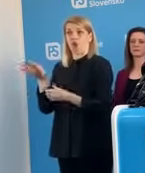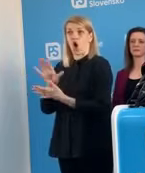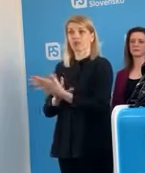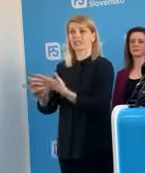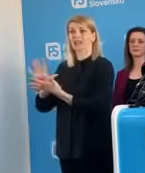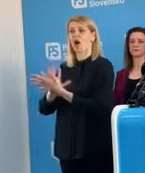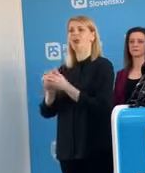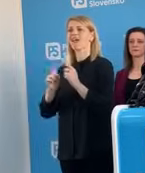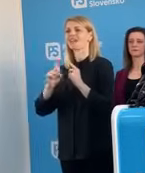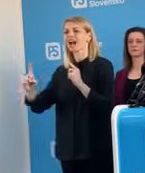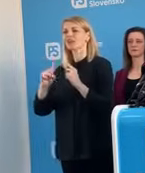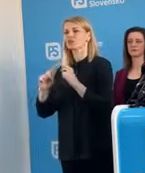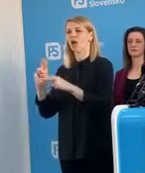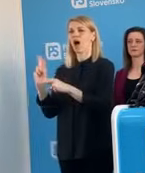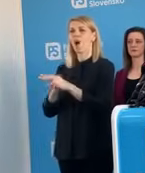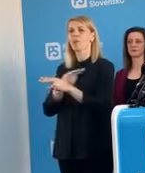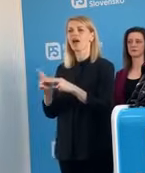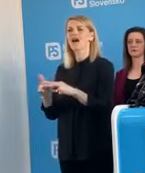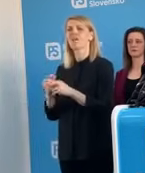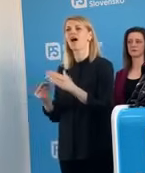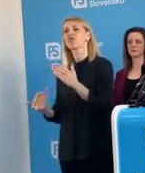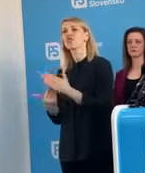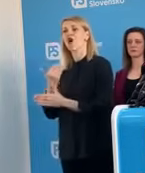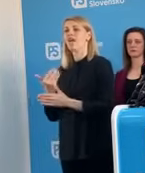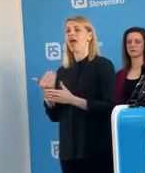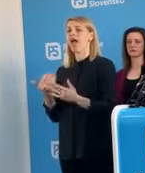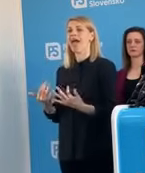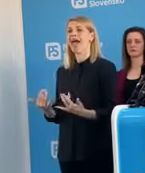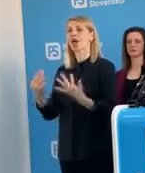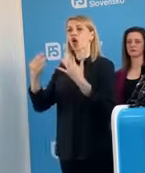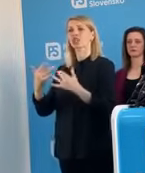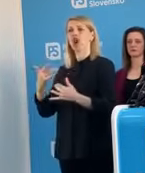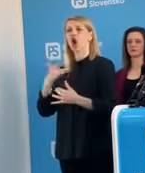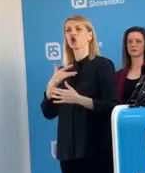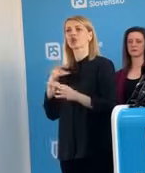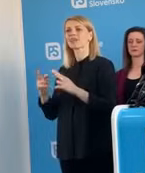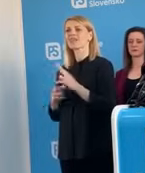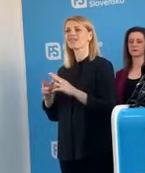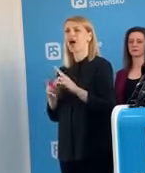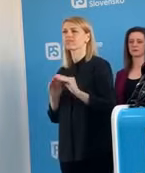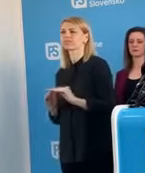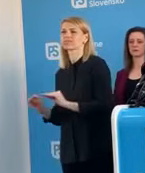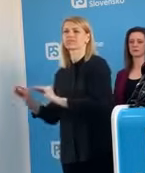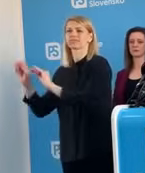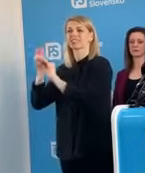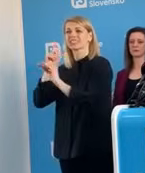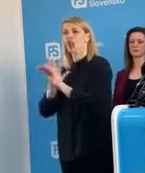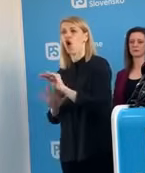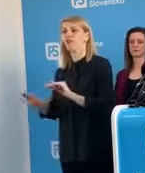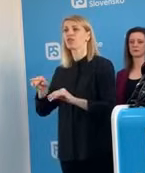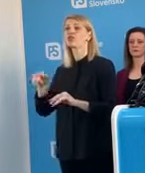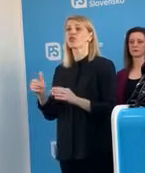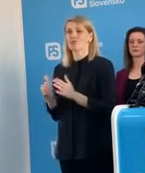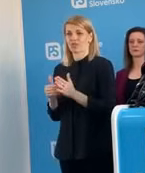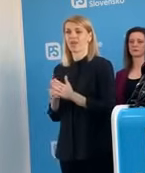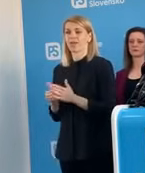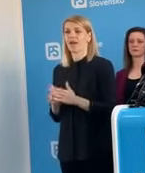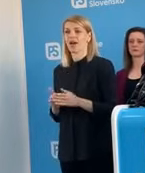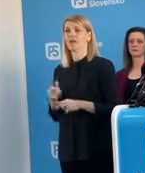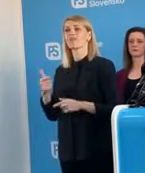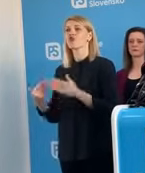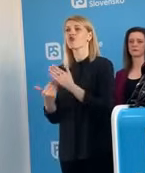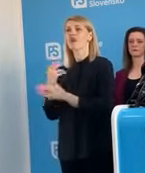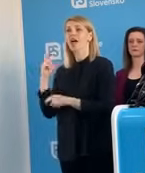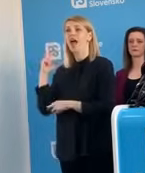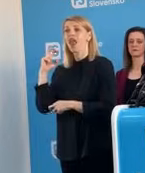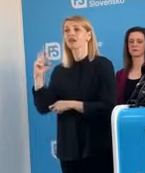infraštruktúry. Sú tam nové ekologické osobné vláky po celom Slovensku. To veľmi potrebujeme. Sú to